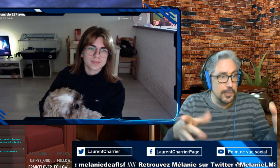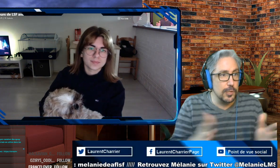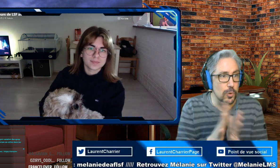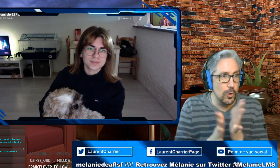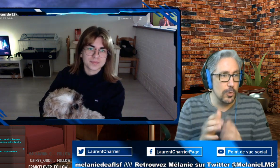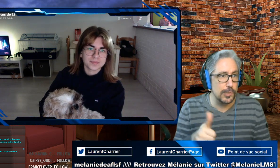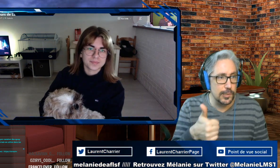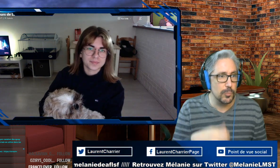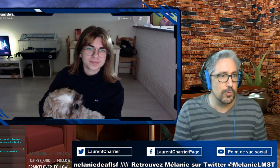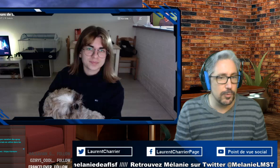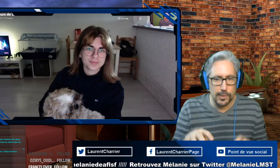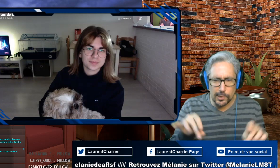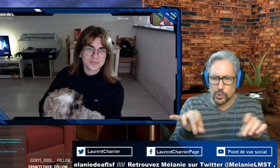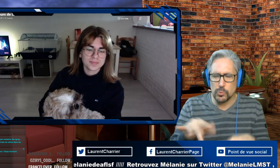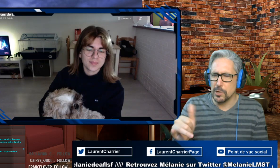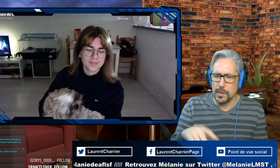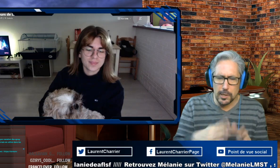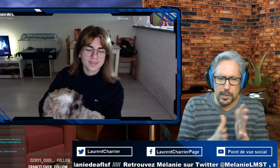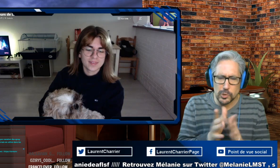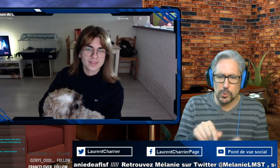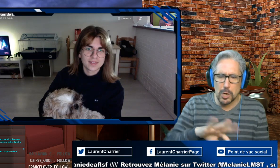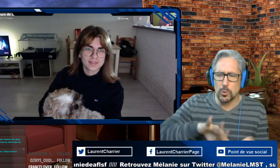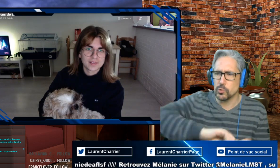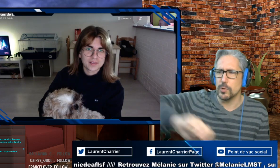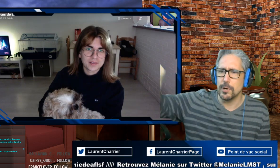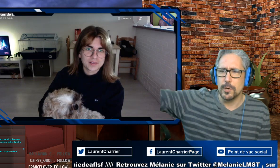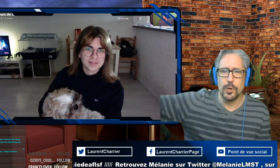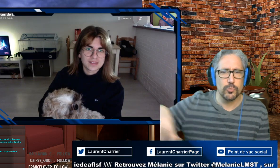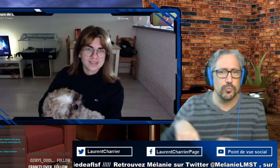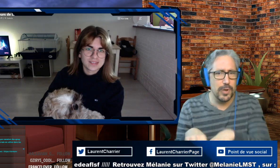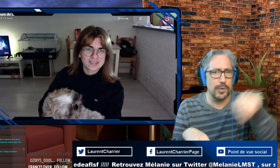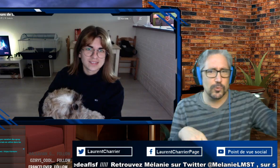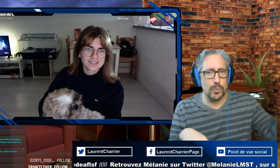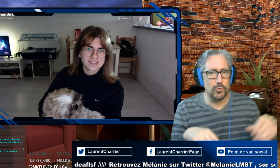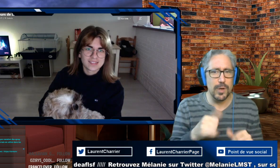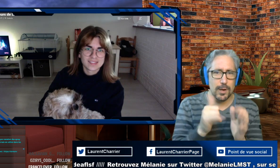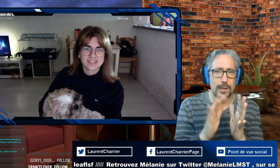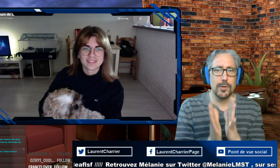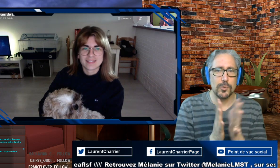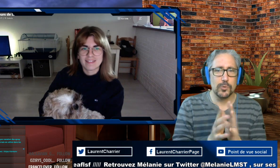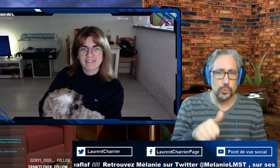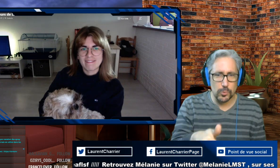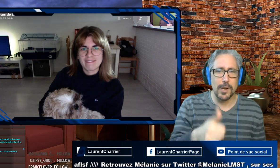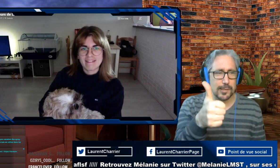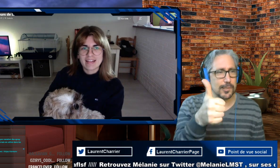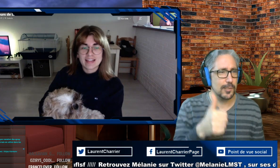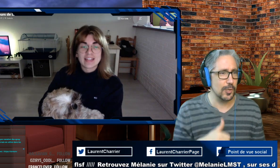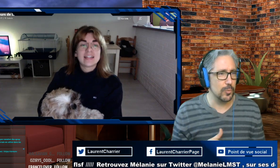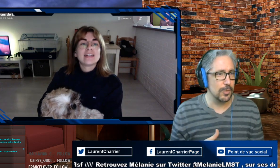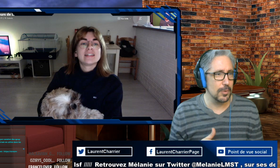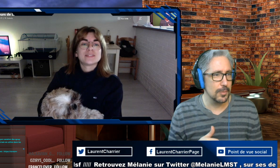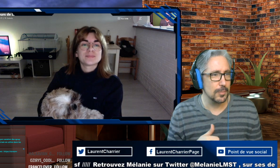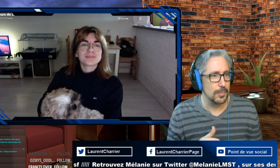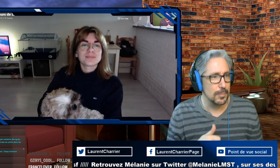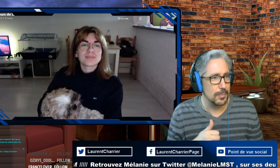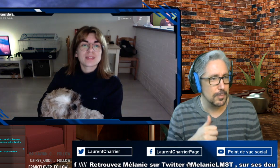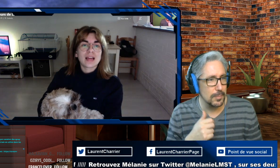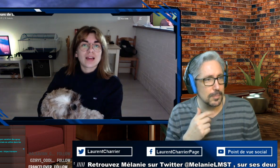C'est qui décide le signe qui est bon et celui-là? Poubelle, celui-là, c'est le